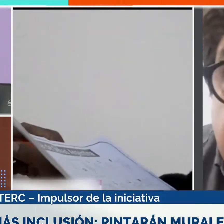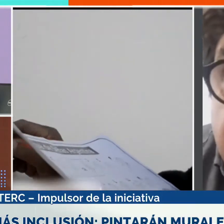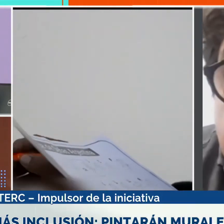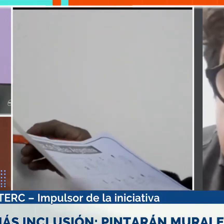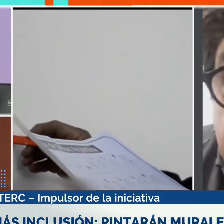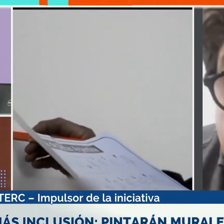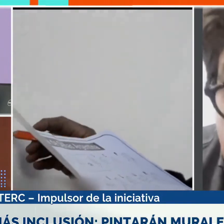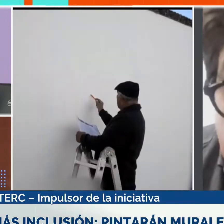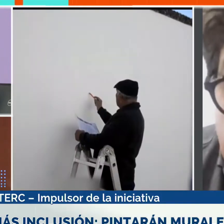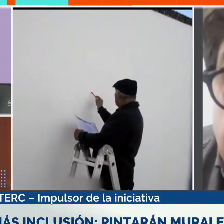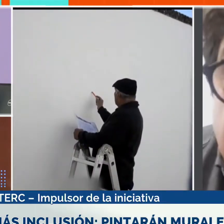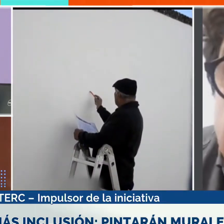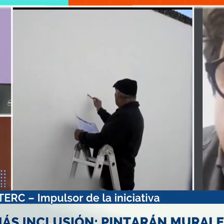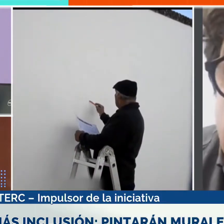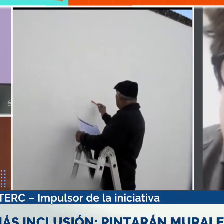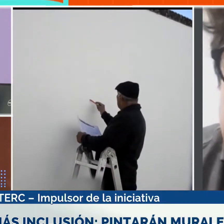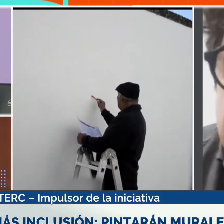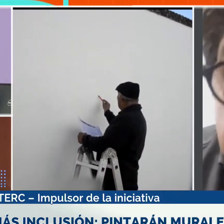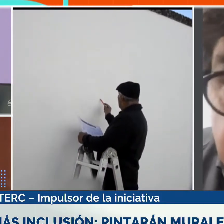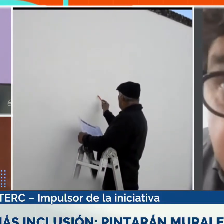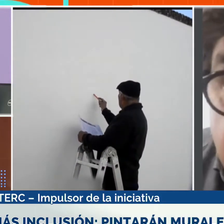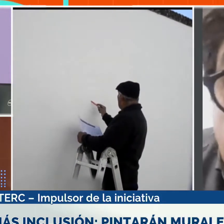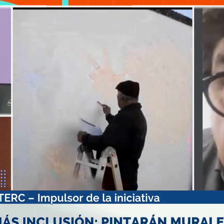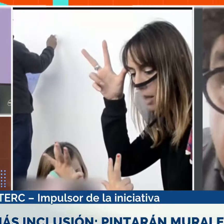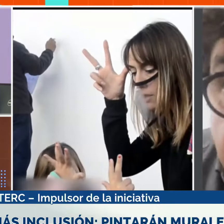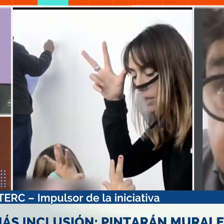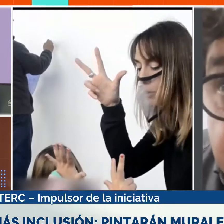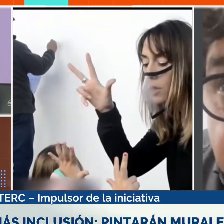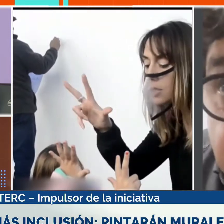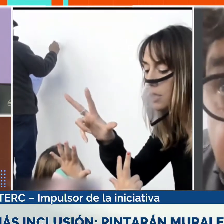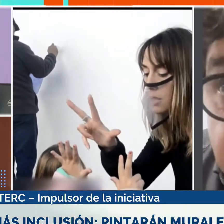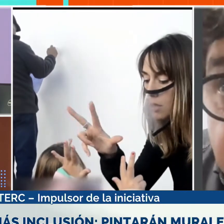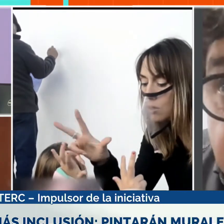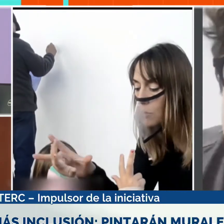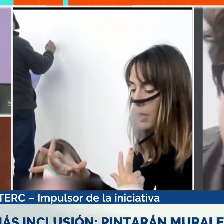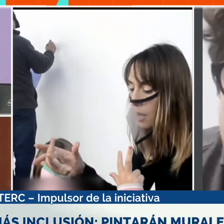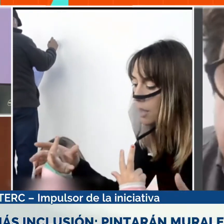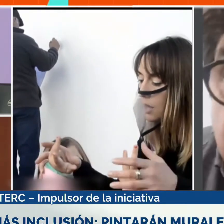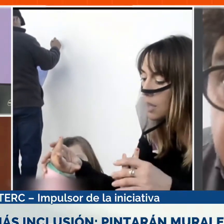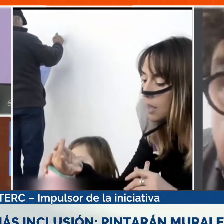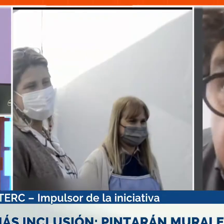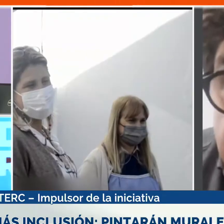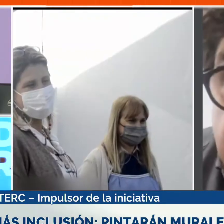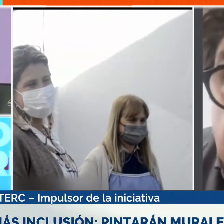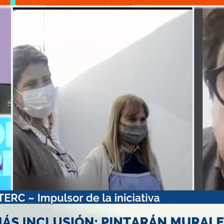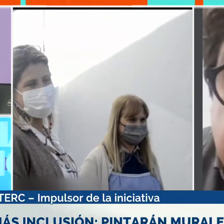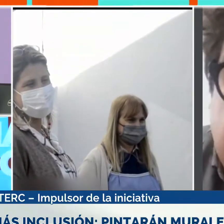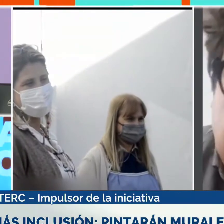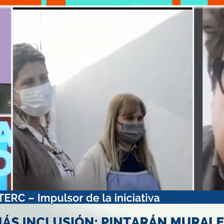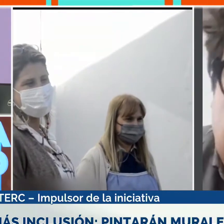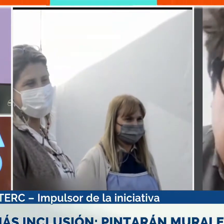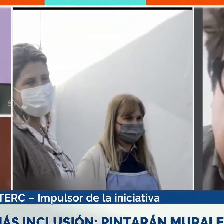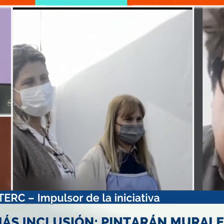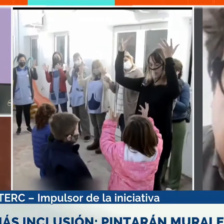qué lindo que sería que esto se replicara, digamos, a nivel público también, es cierto? Pero bueno, esta es